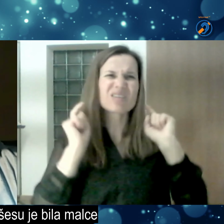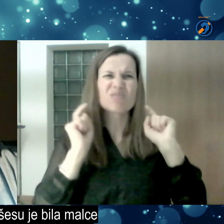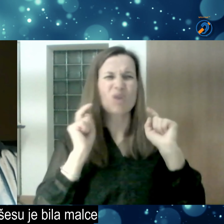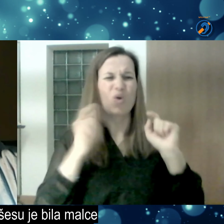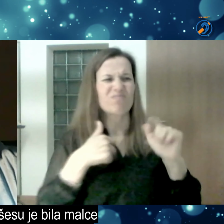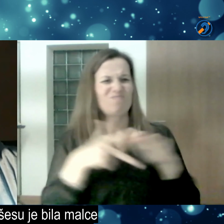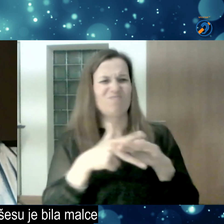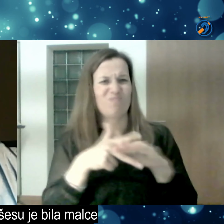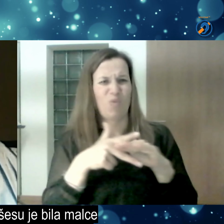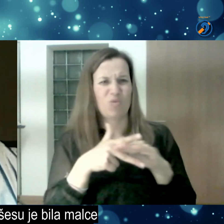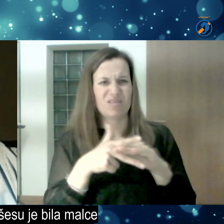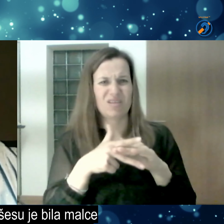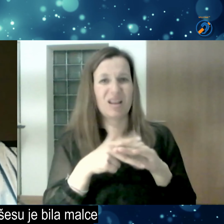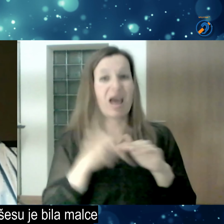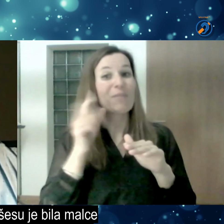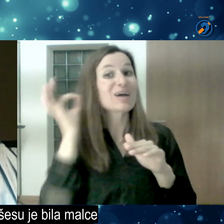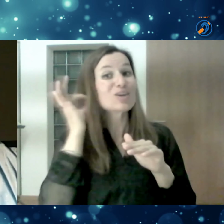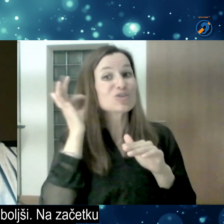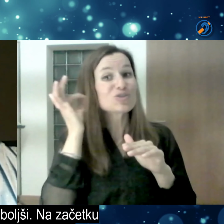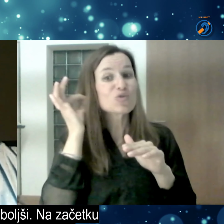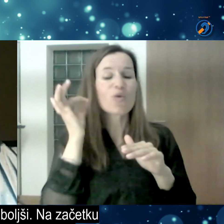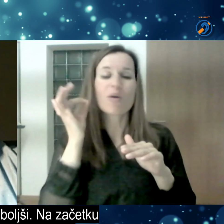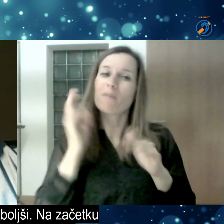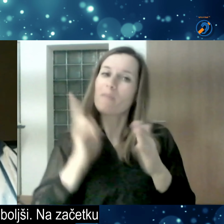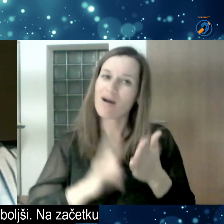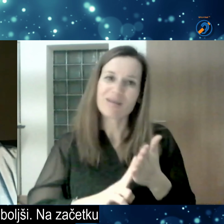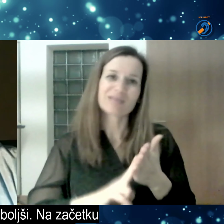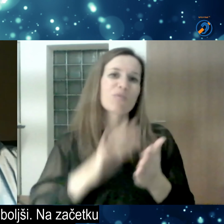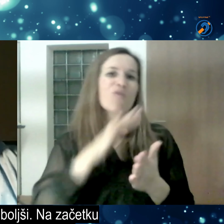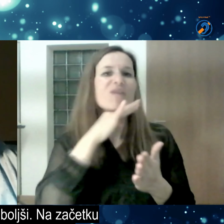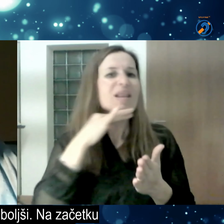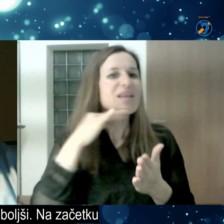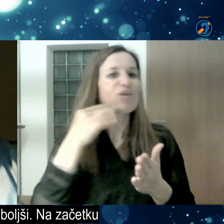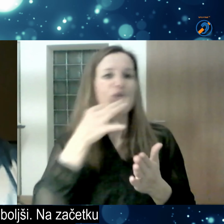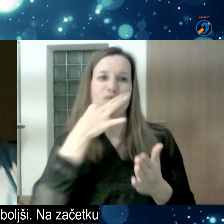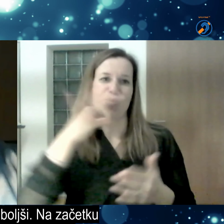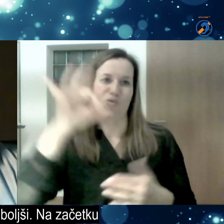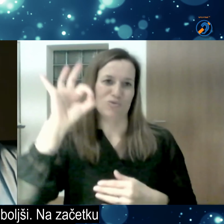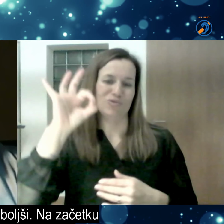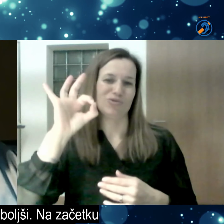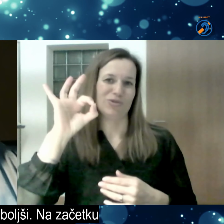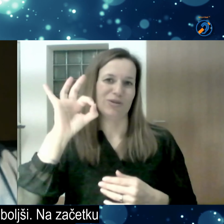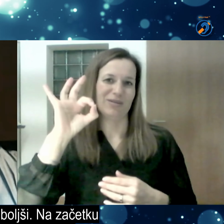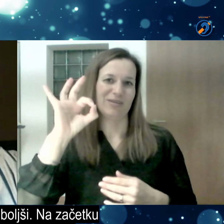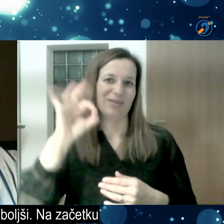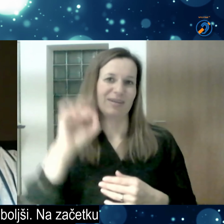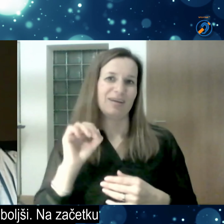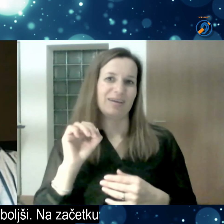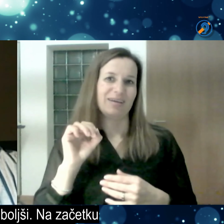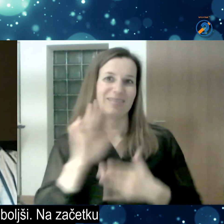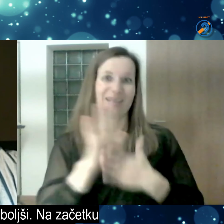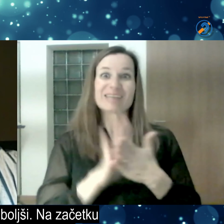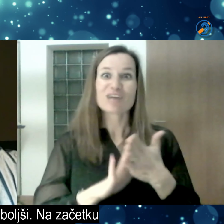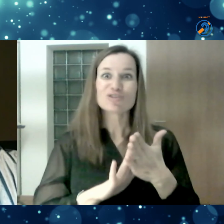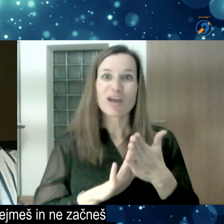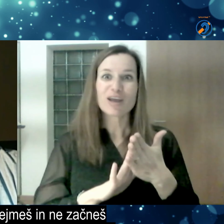odveč, sluh pa je seveda bil neprimerno boljši in na začetku se ga kar